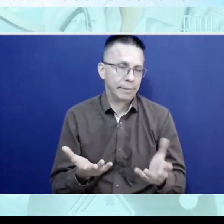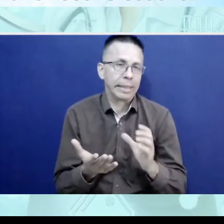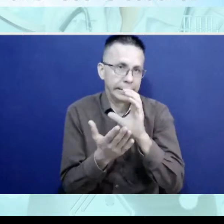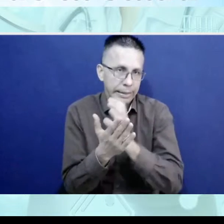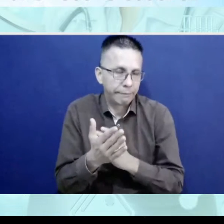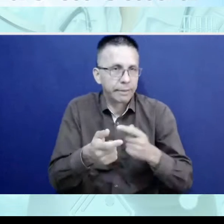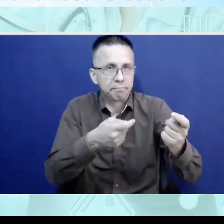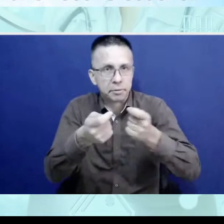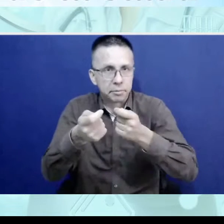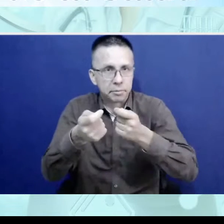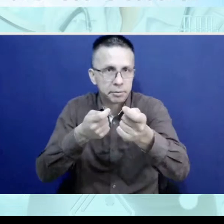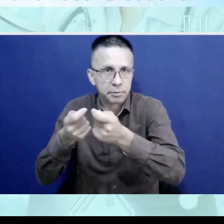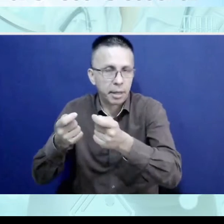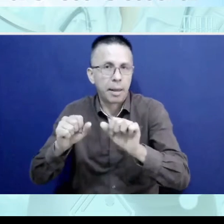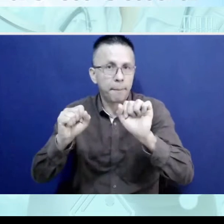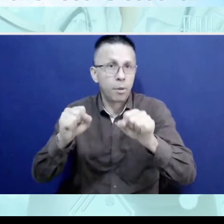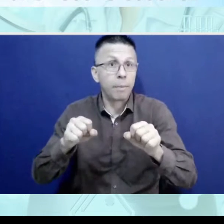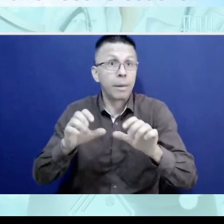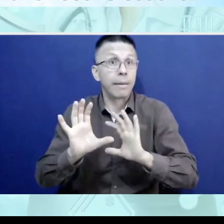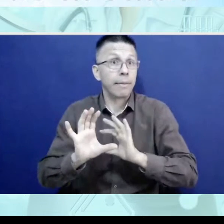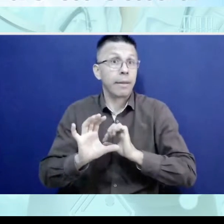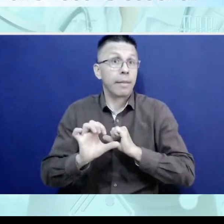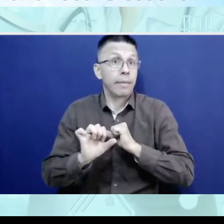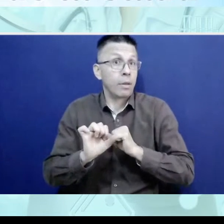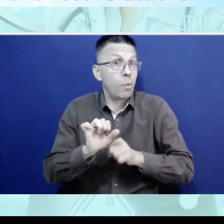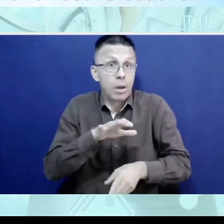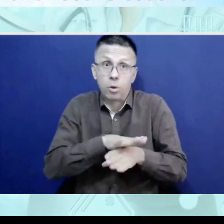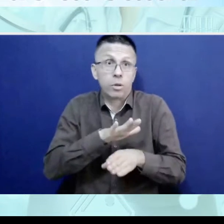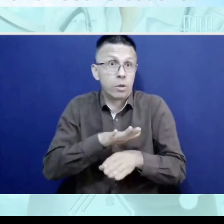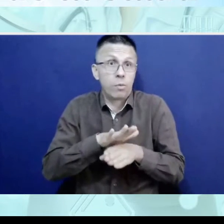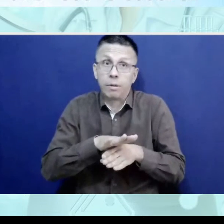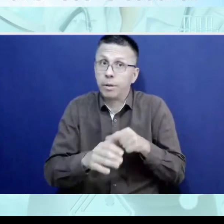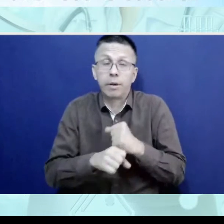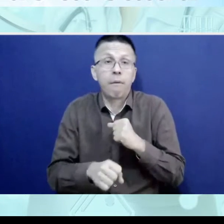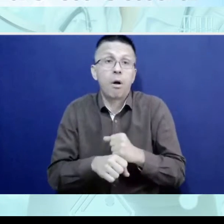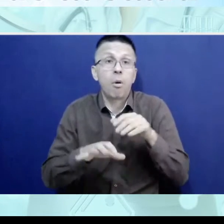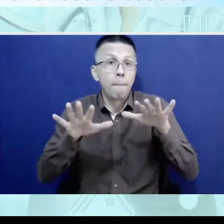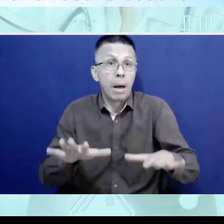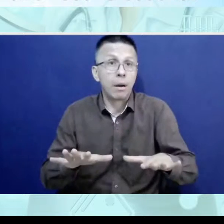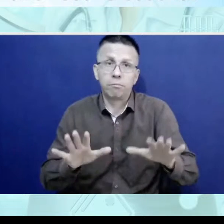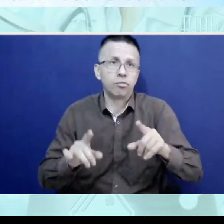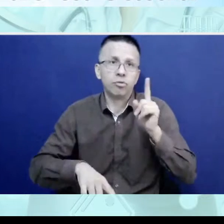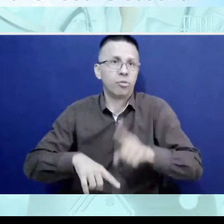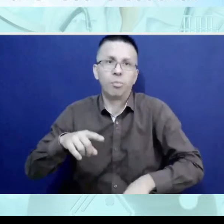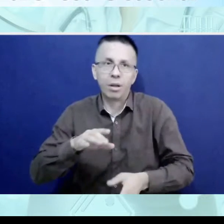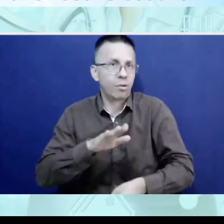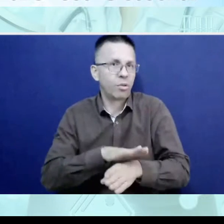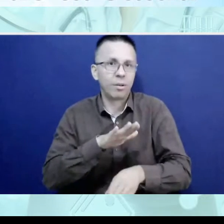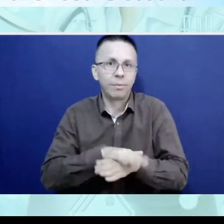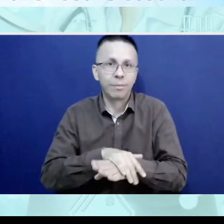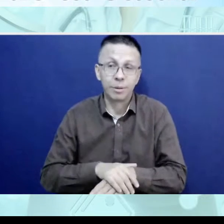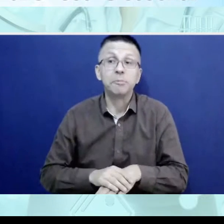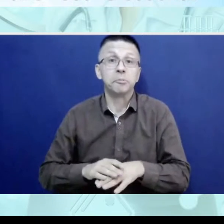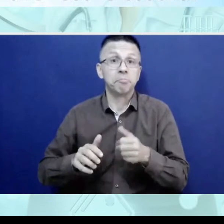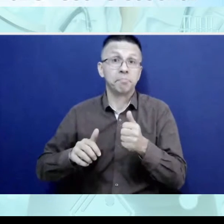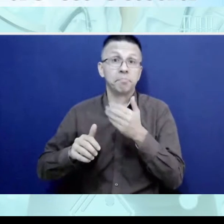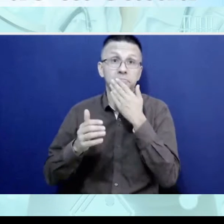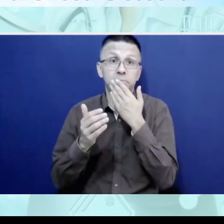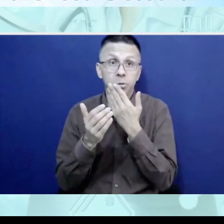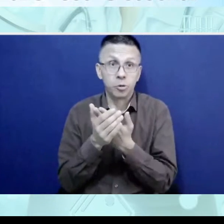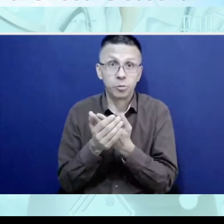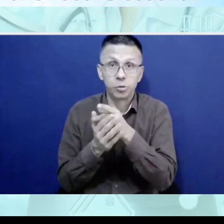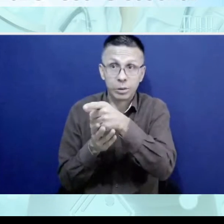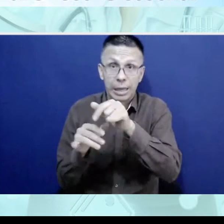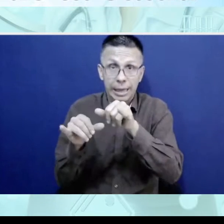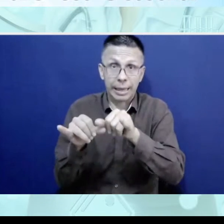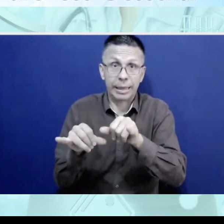menciona, en permanente trabajo, permanente trabajo. Pues bien, doctor Juan, muchísimas gracias. Lo invito para que continúe, que al final